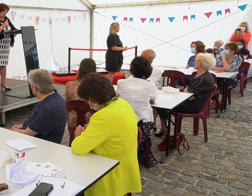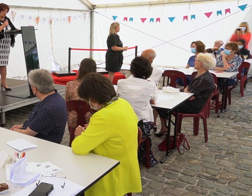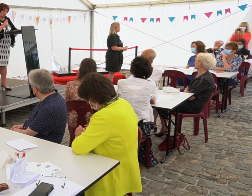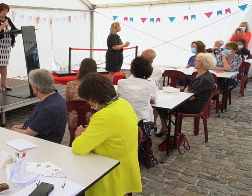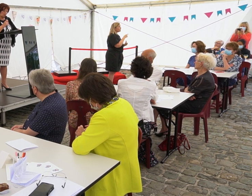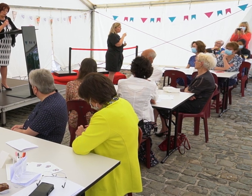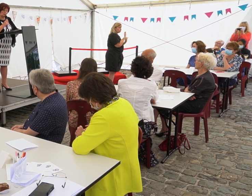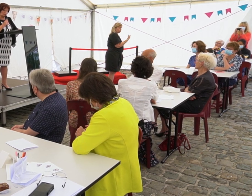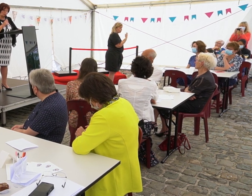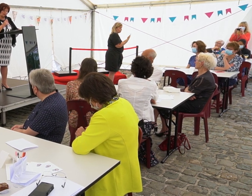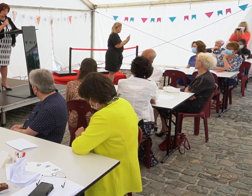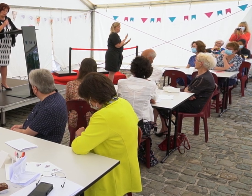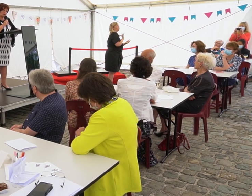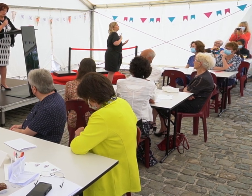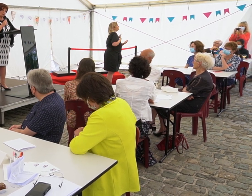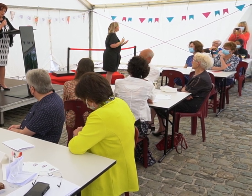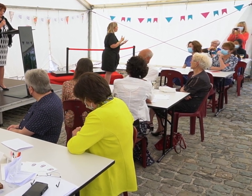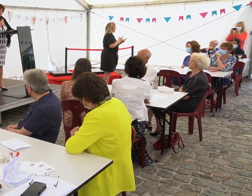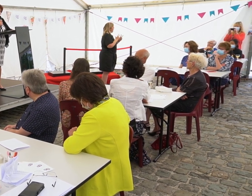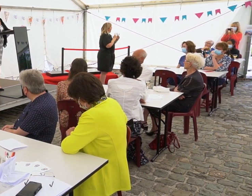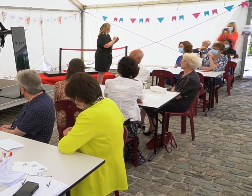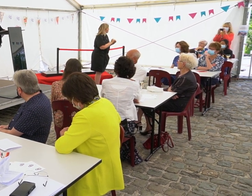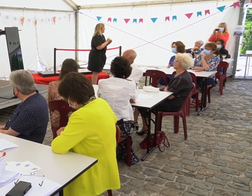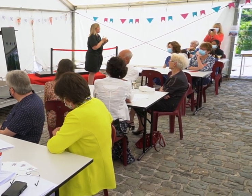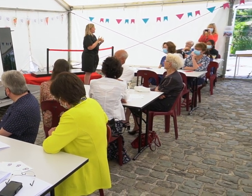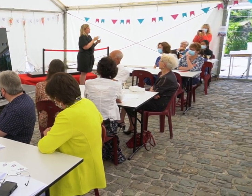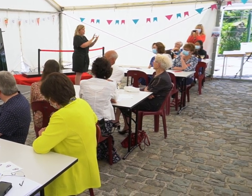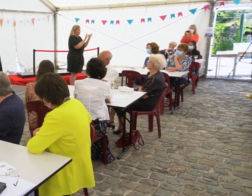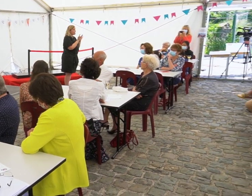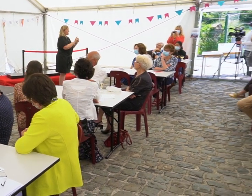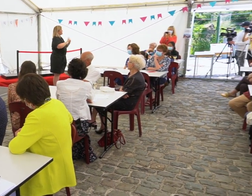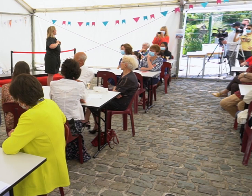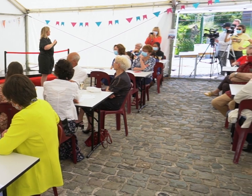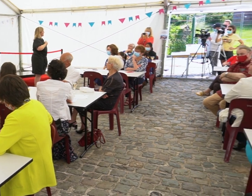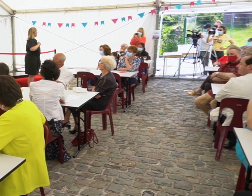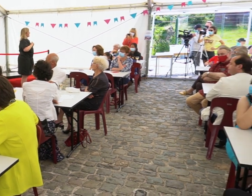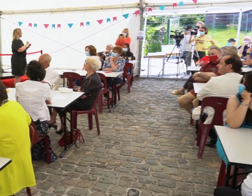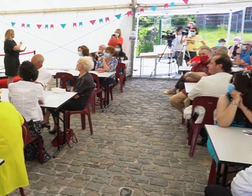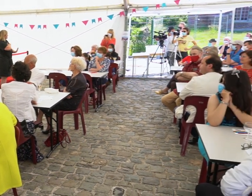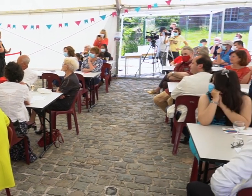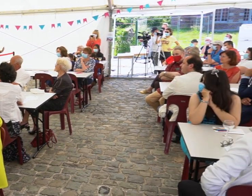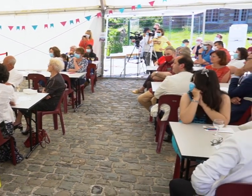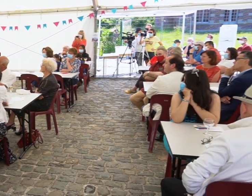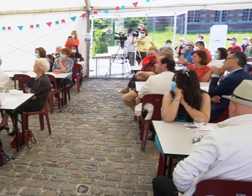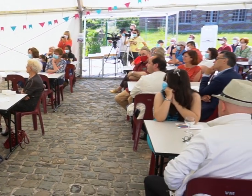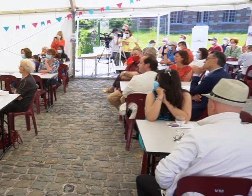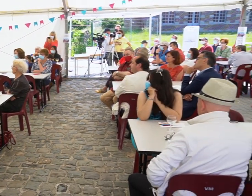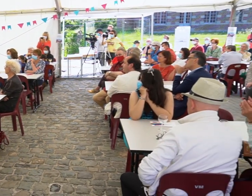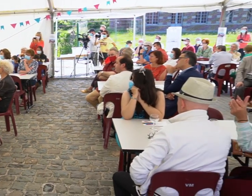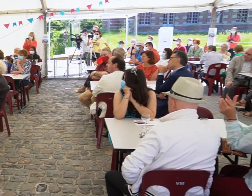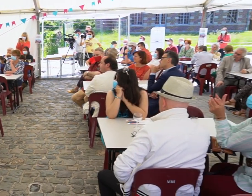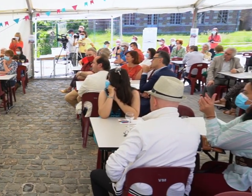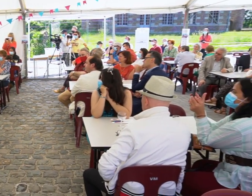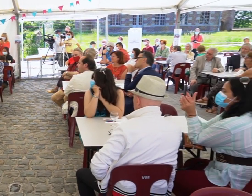En ce jour, je veux donc assurer la famille de Marcel Marlier de ma plus vive sympathie.